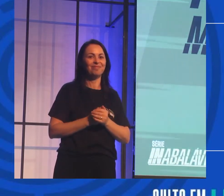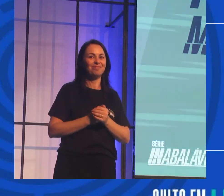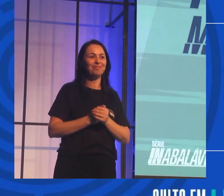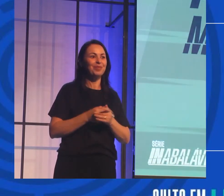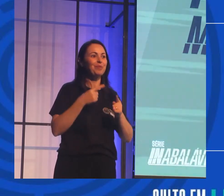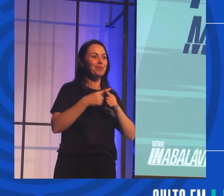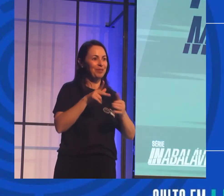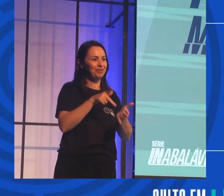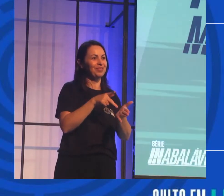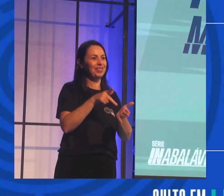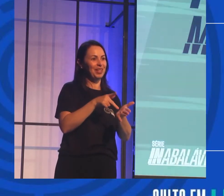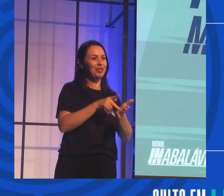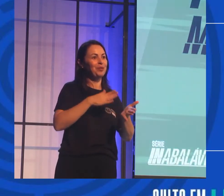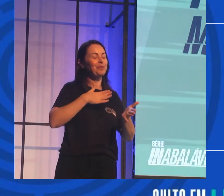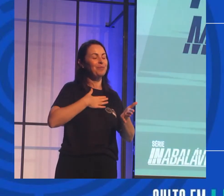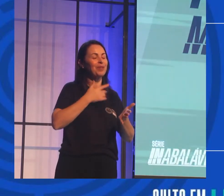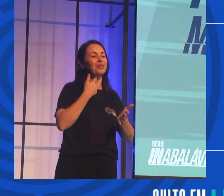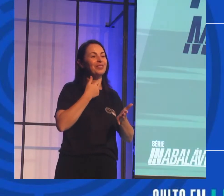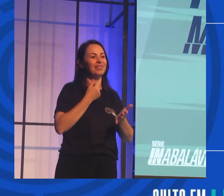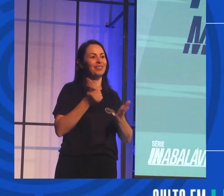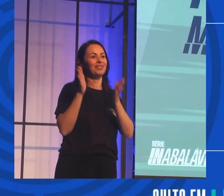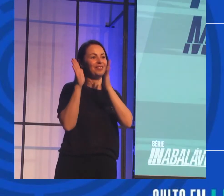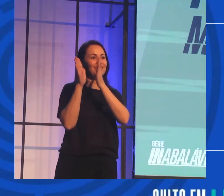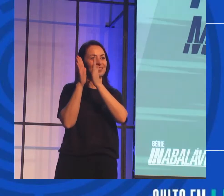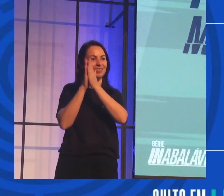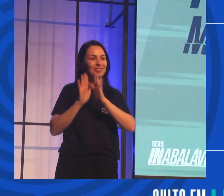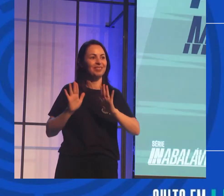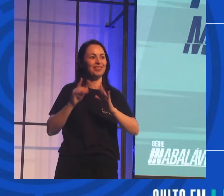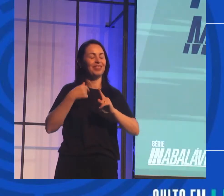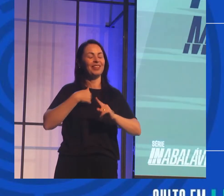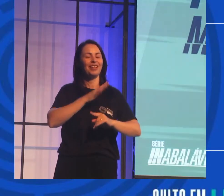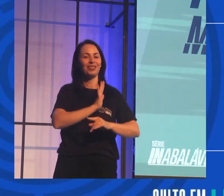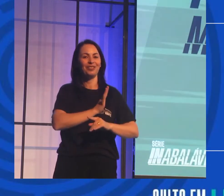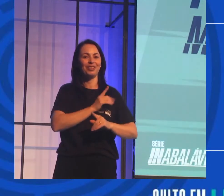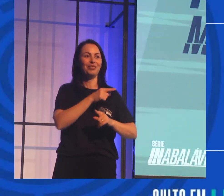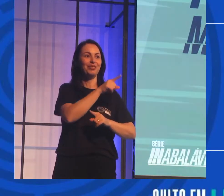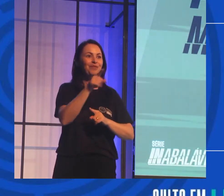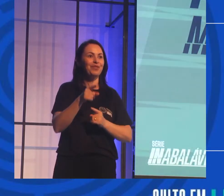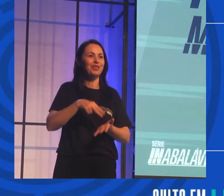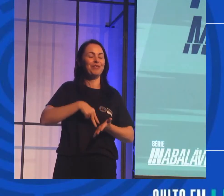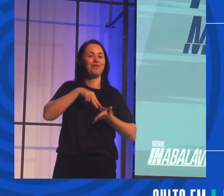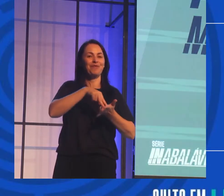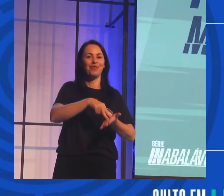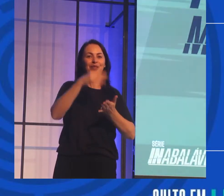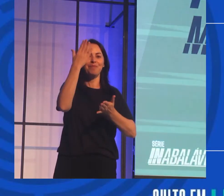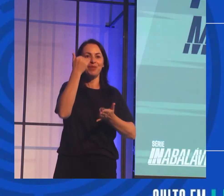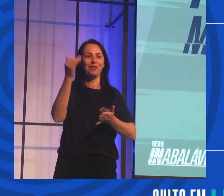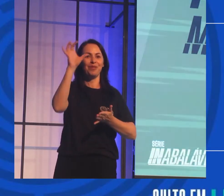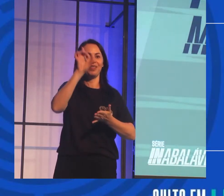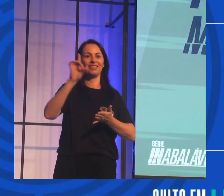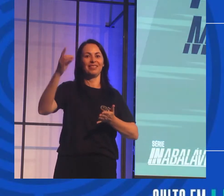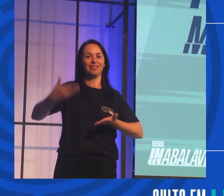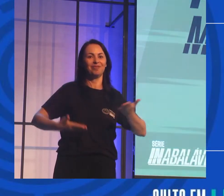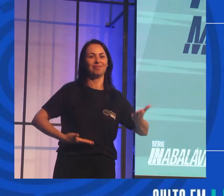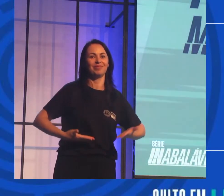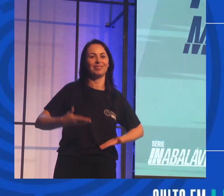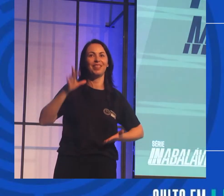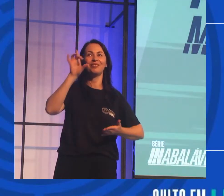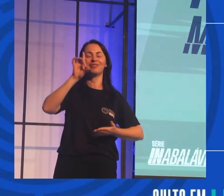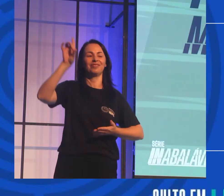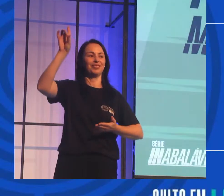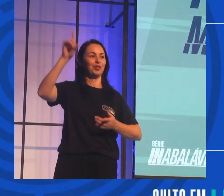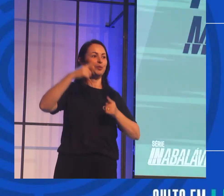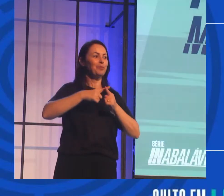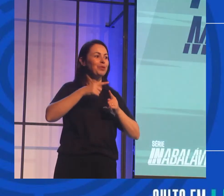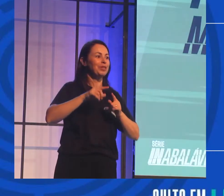sinceramente, o meu desejo, a minha oração é que você permaneça firme, que você honre a Deus, sirva a Ele, porque a melhor coisa que